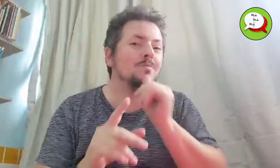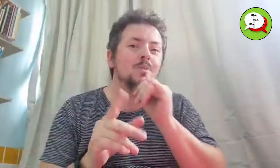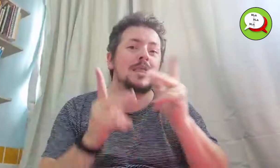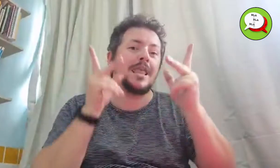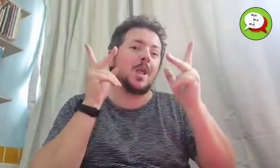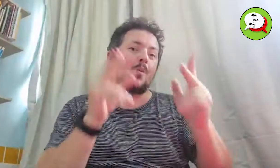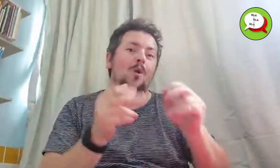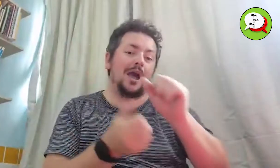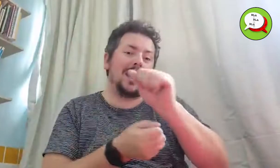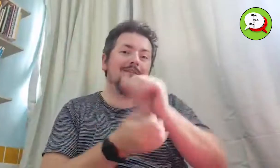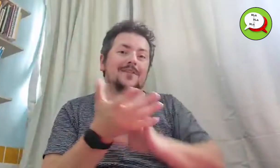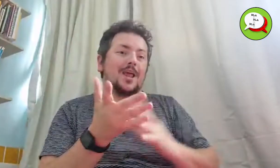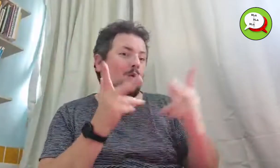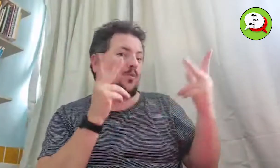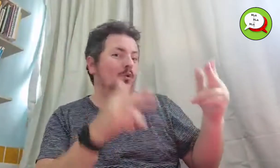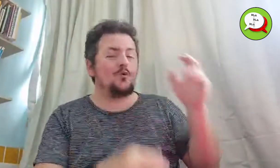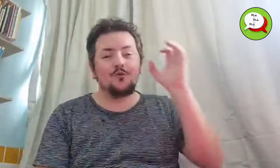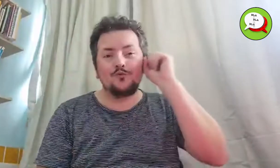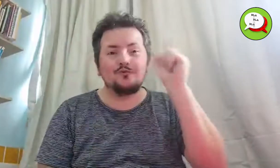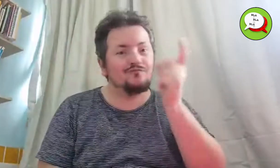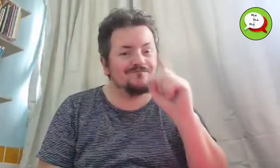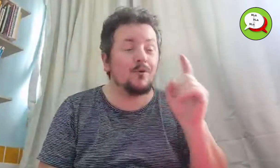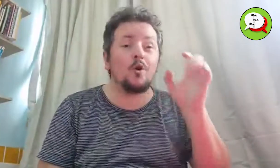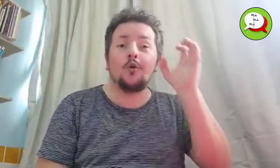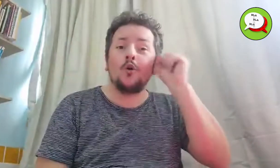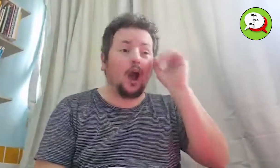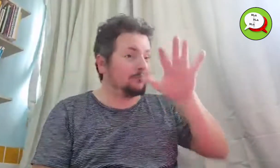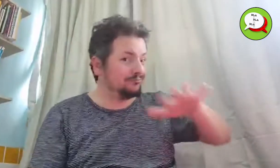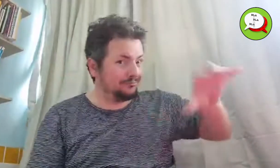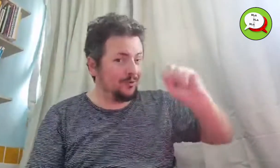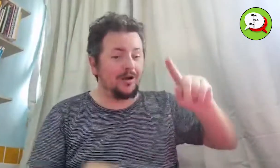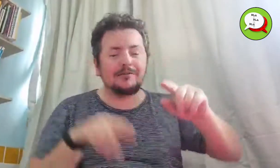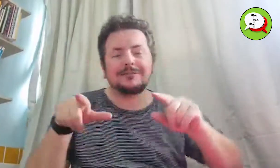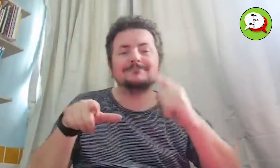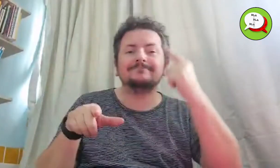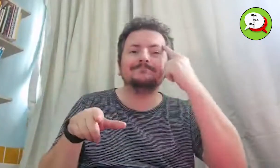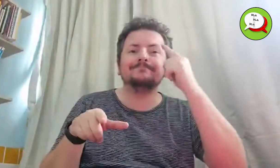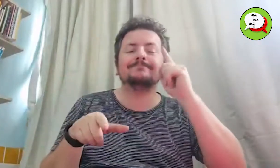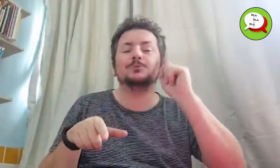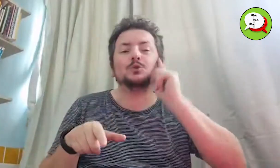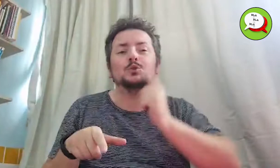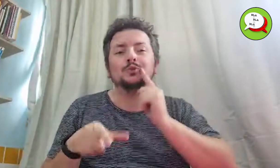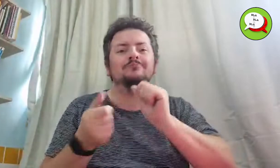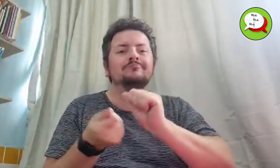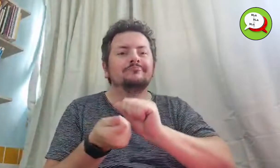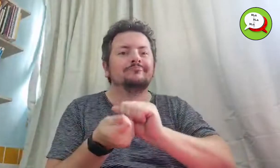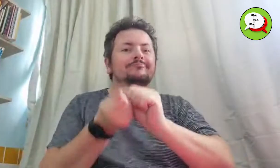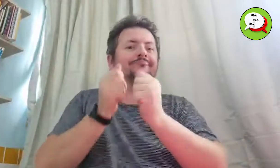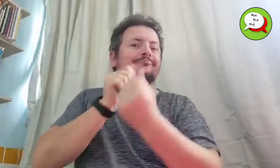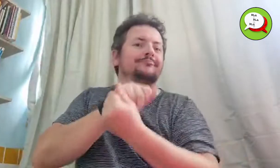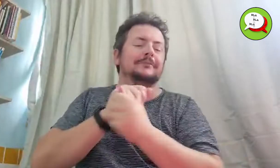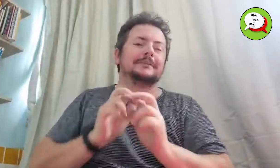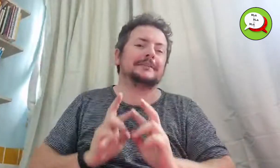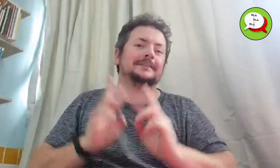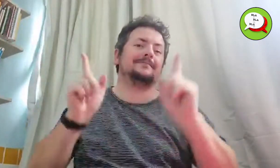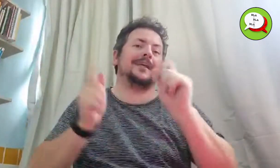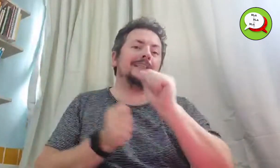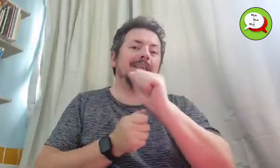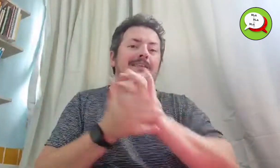respostas às atividades iguais aos ouvintes. Porque a gente sabe que lá na escola inclusiva, essa adaptação das atividades,